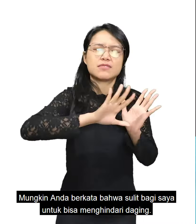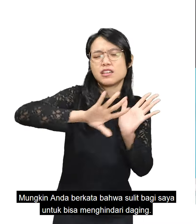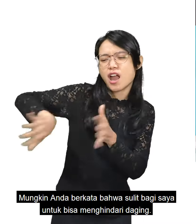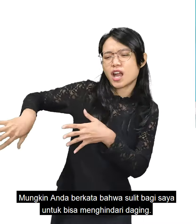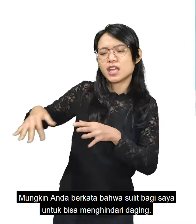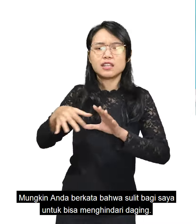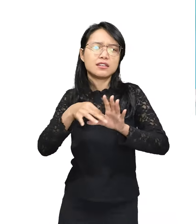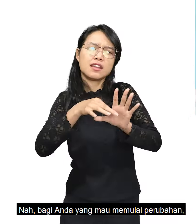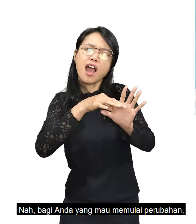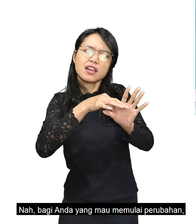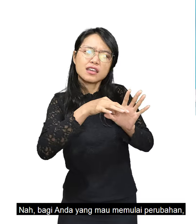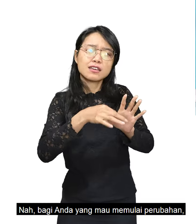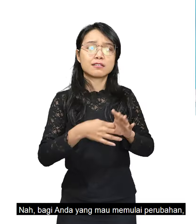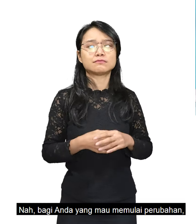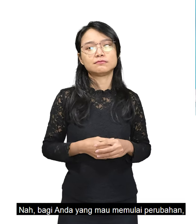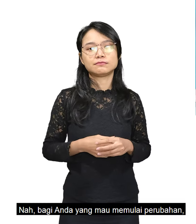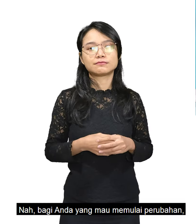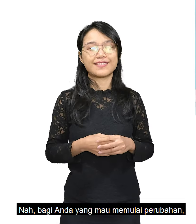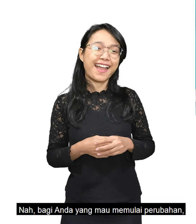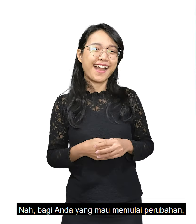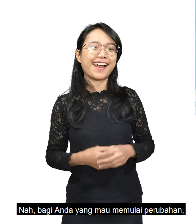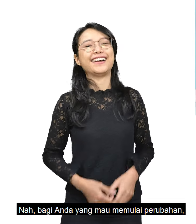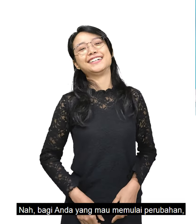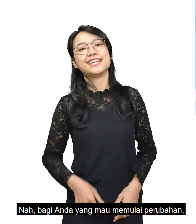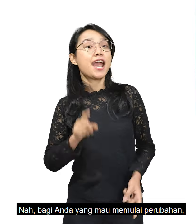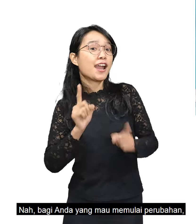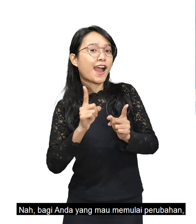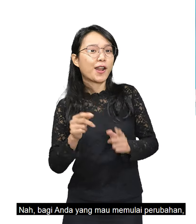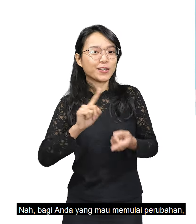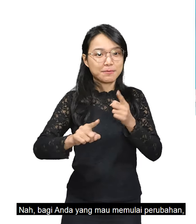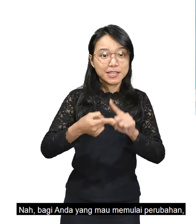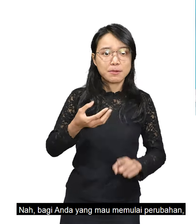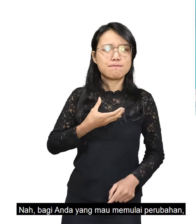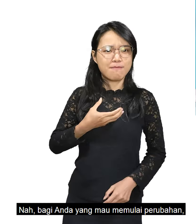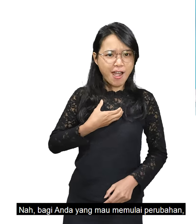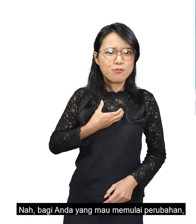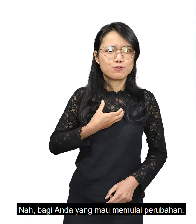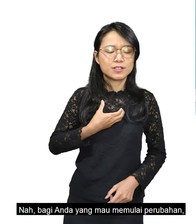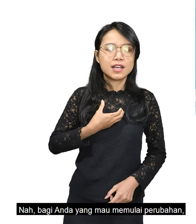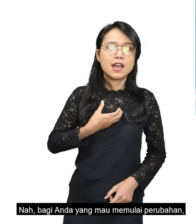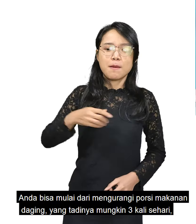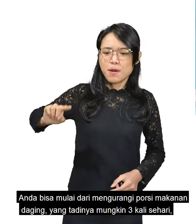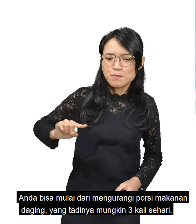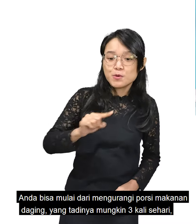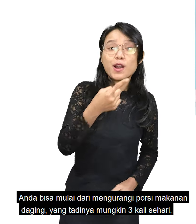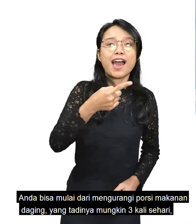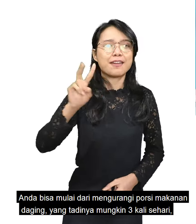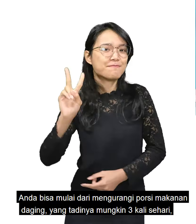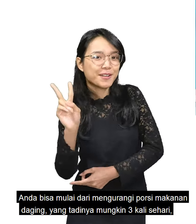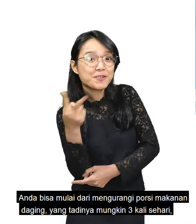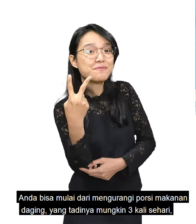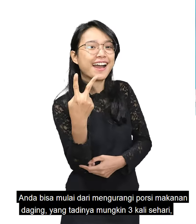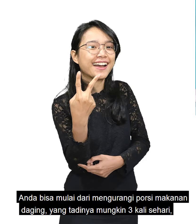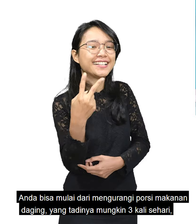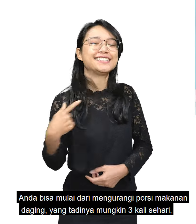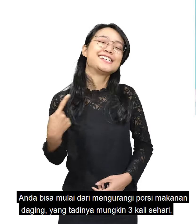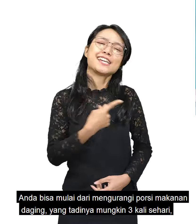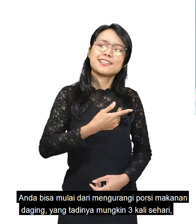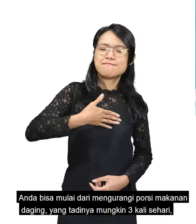daging Nah bagi anda yang mau memulai perubahan Anda bisa mulai dari mengurangi